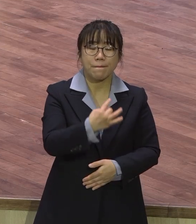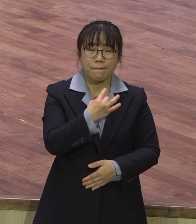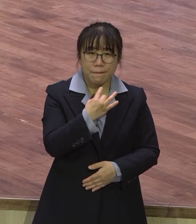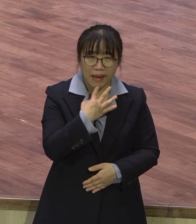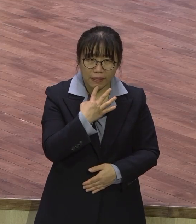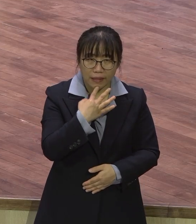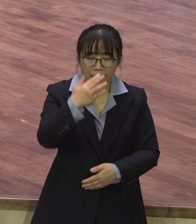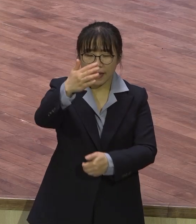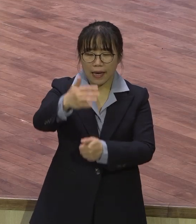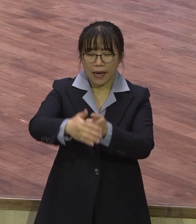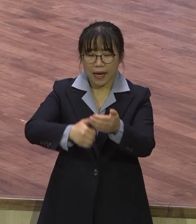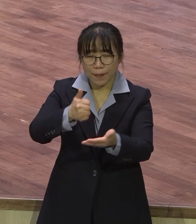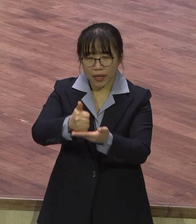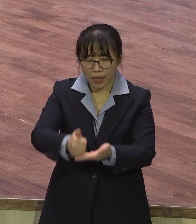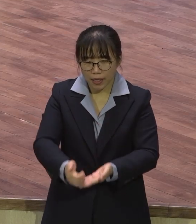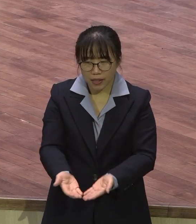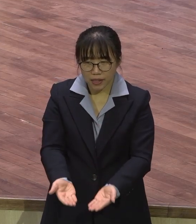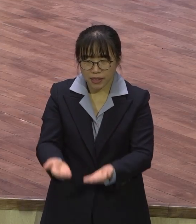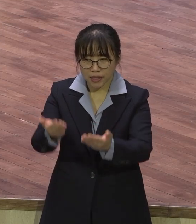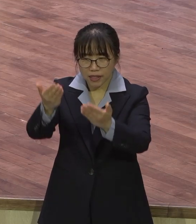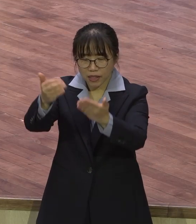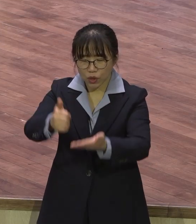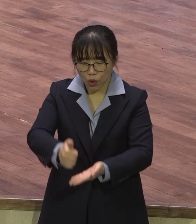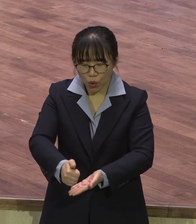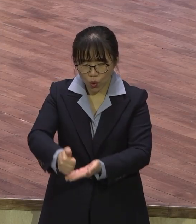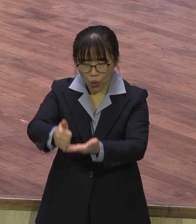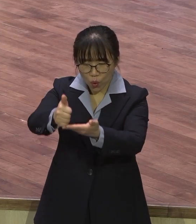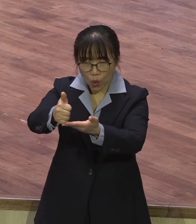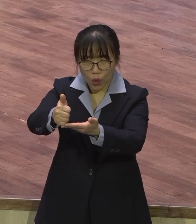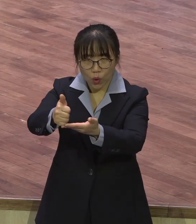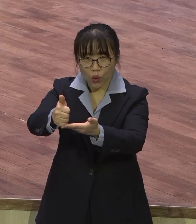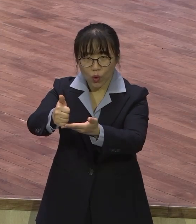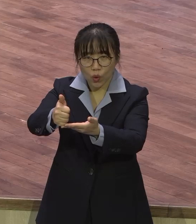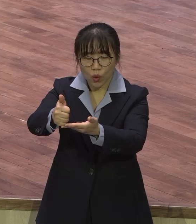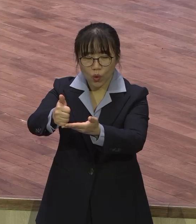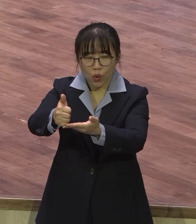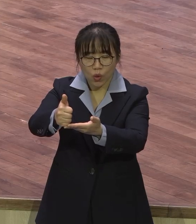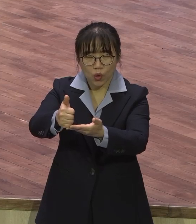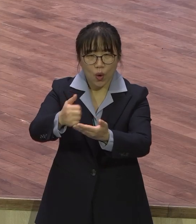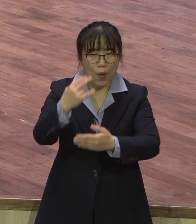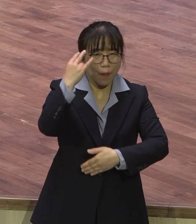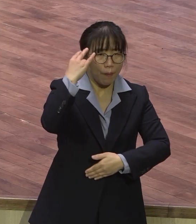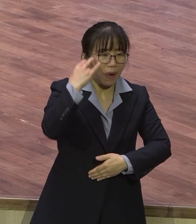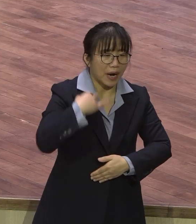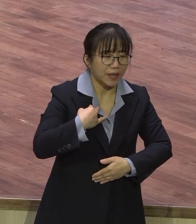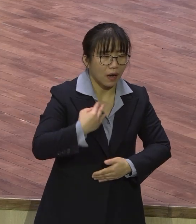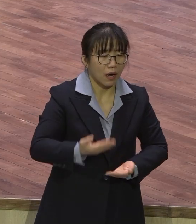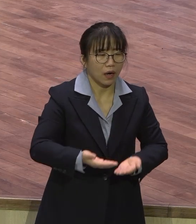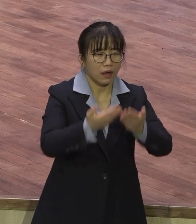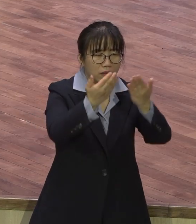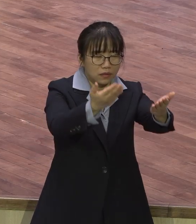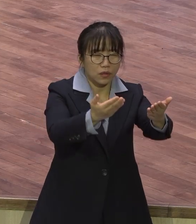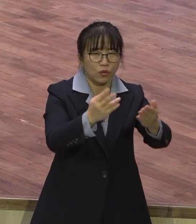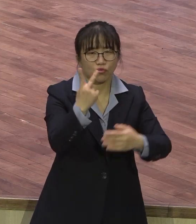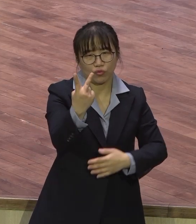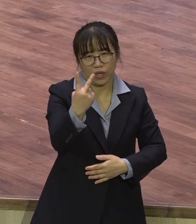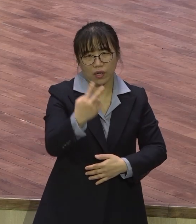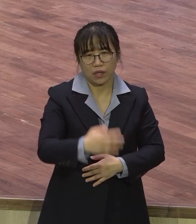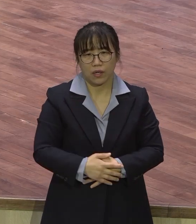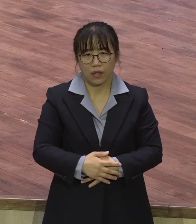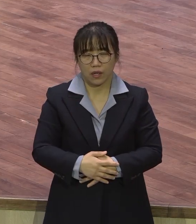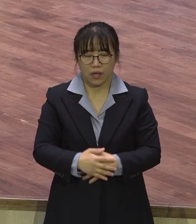하나님에게 드릴 공경이 따로 있어요 하나님께 드릴 공경이 따로 있고 성몸마을에게 드릴 공경이 따로 있어요 그리고